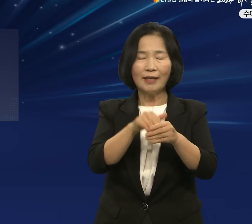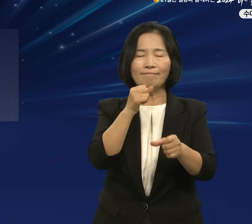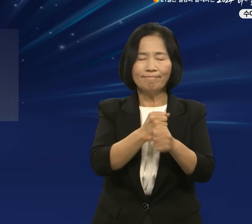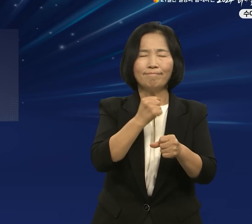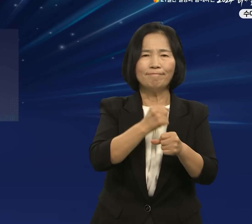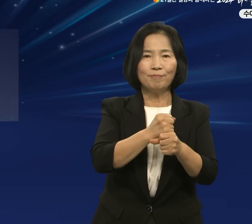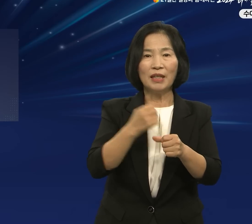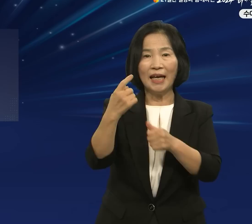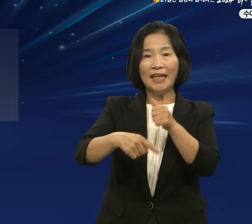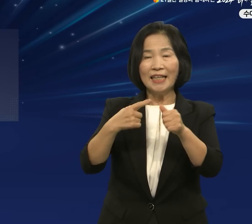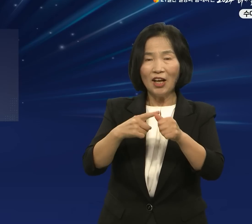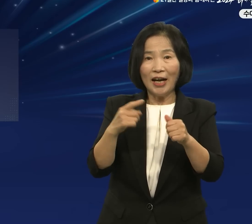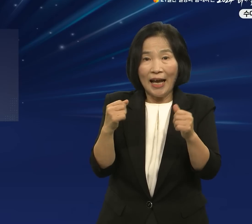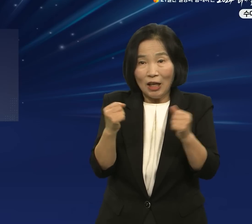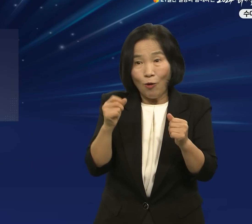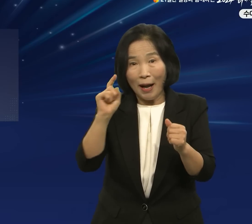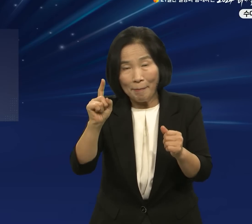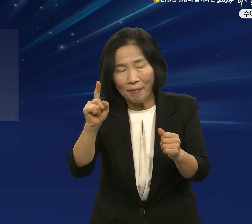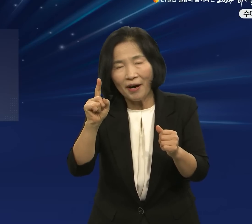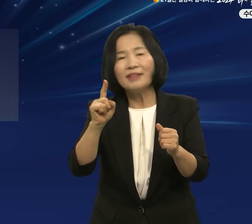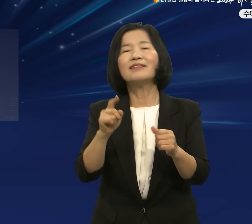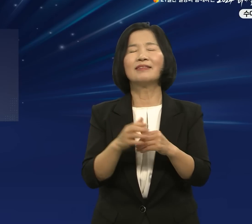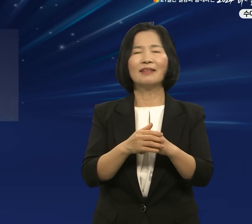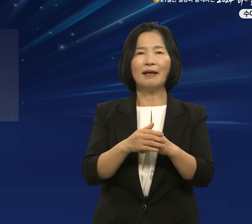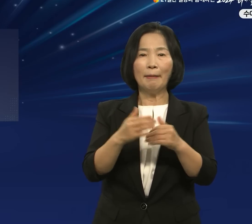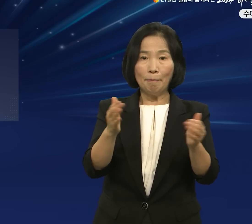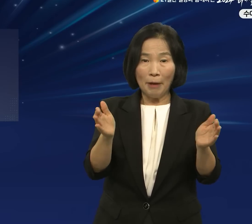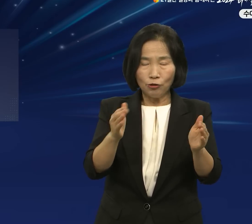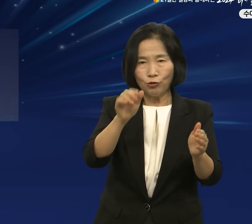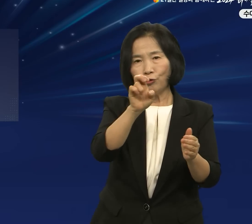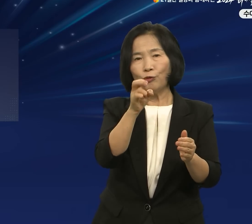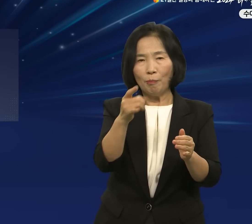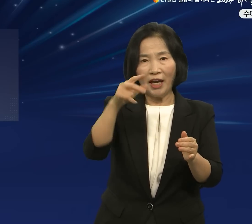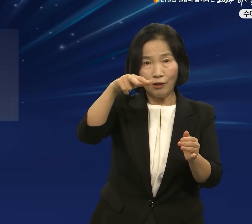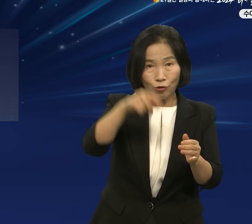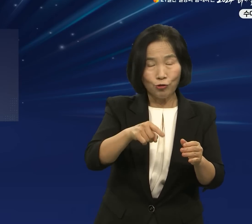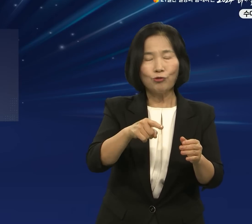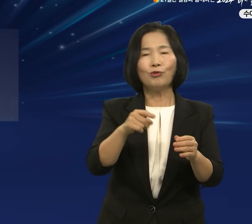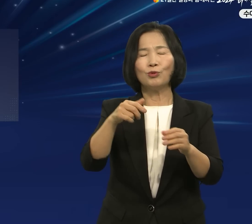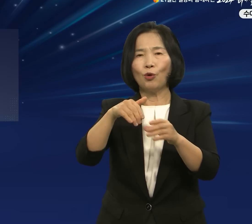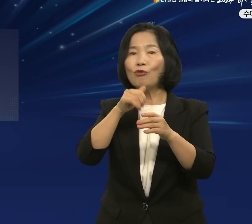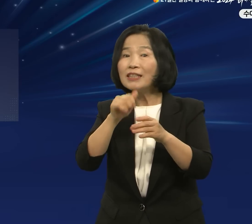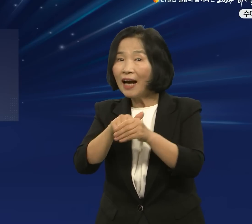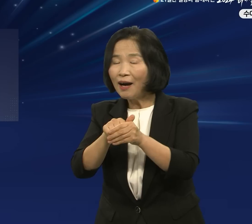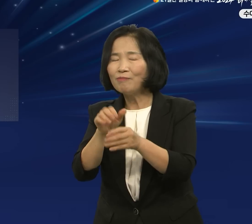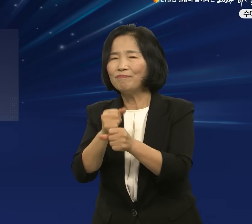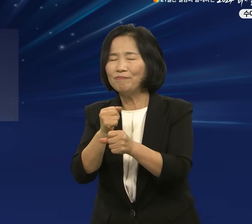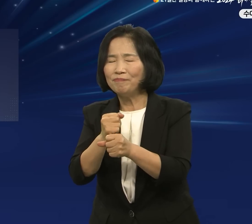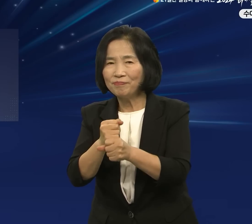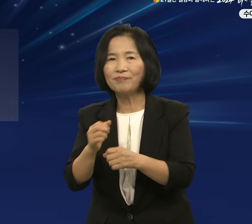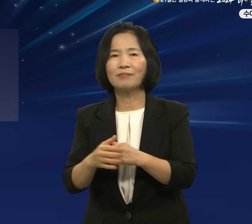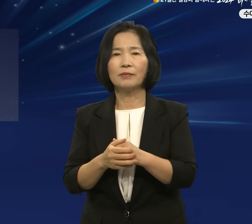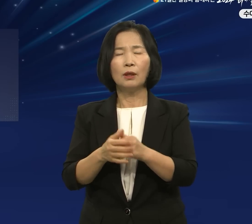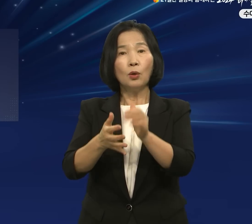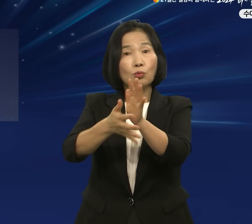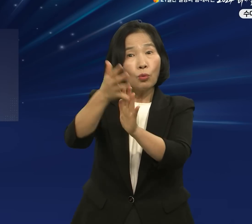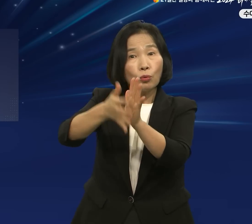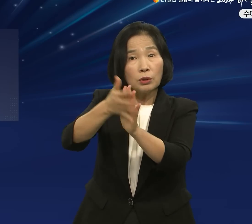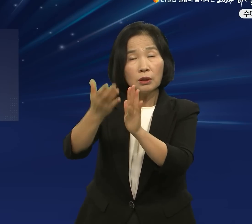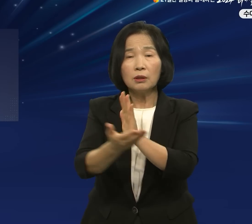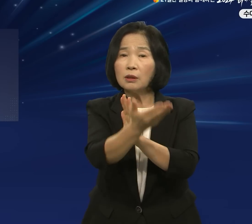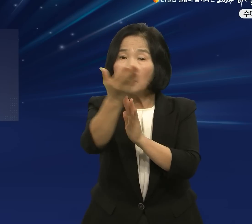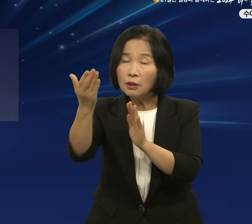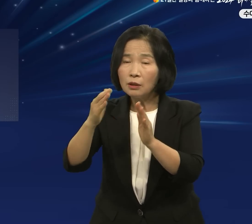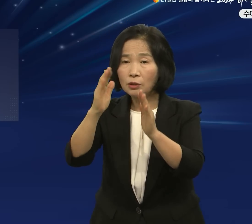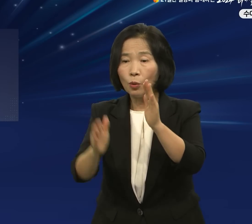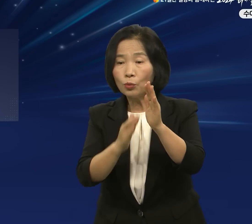연기 속에서 메주와 된장을 만듭니다. 도시 성도들과 고객들을 섬기는 그런 역성교